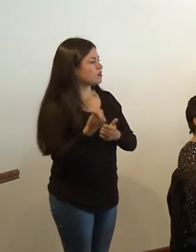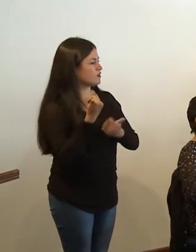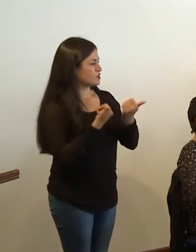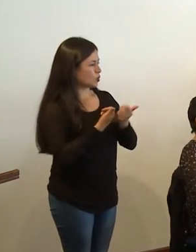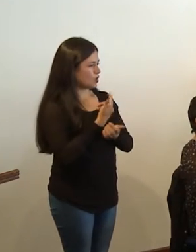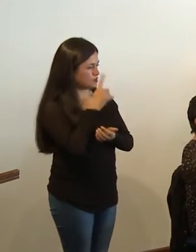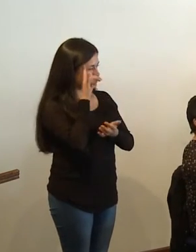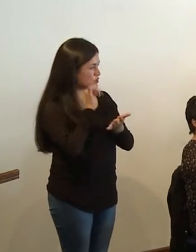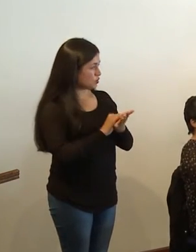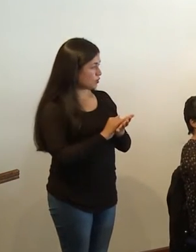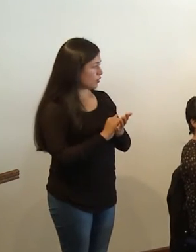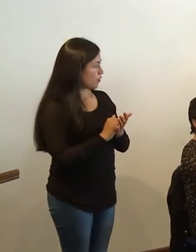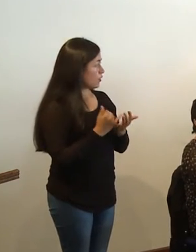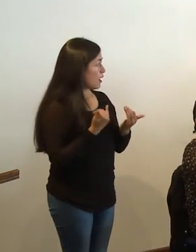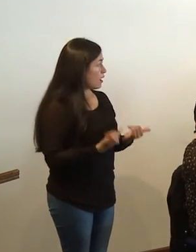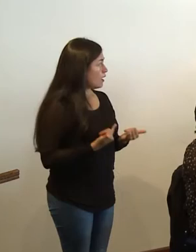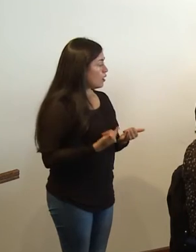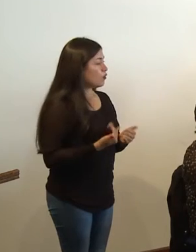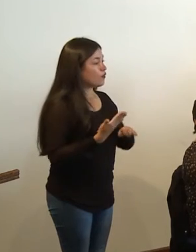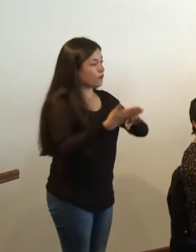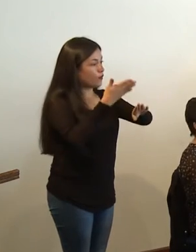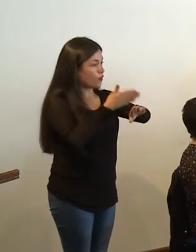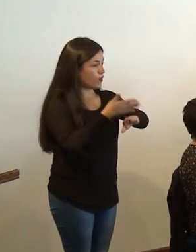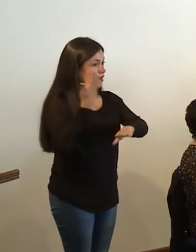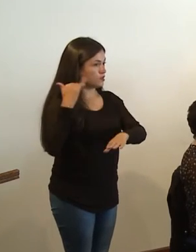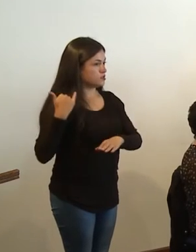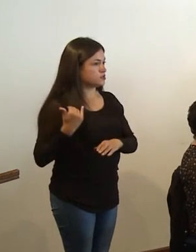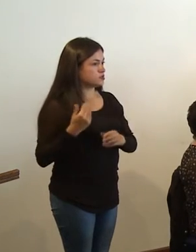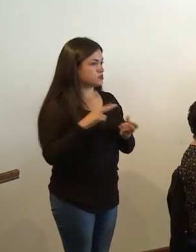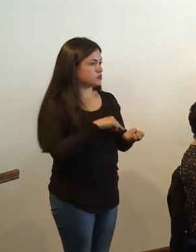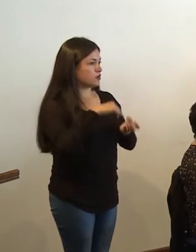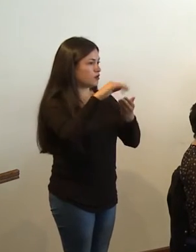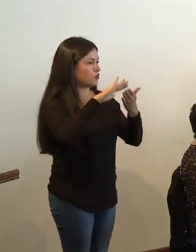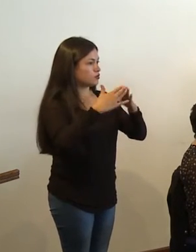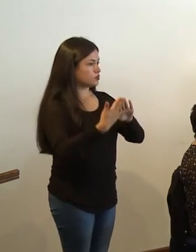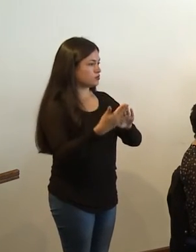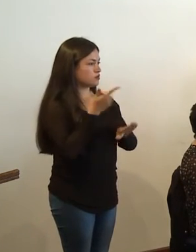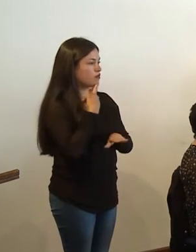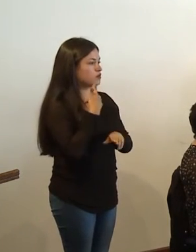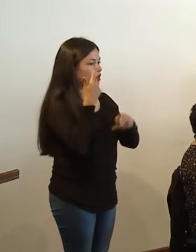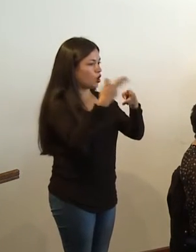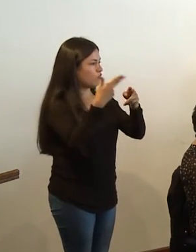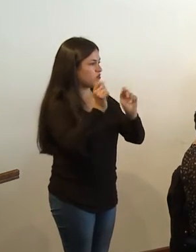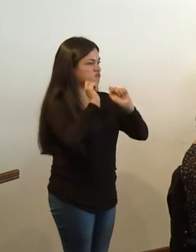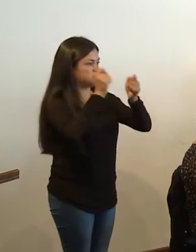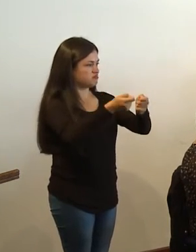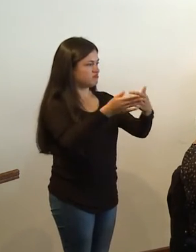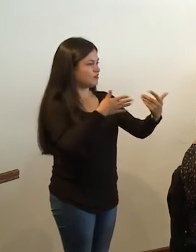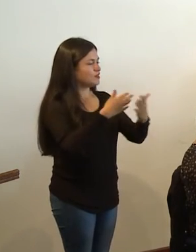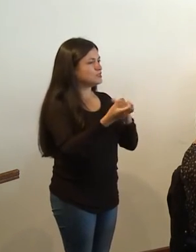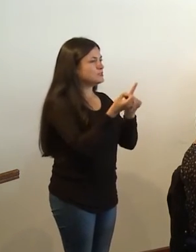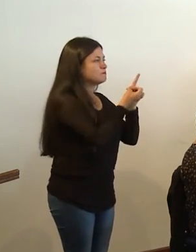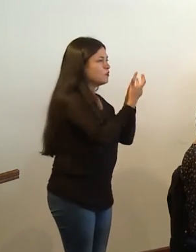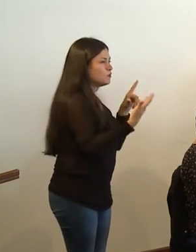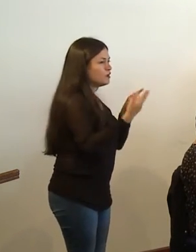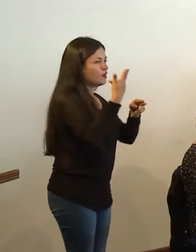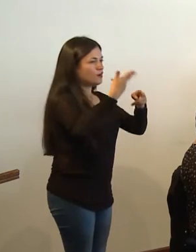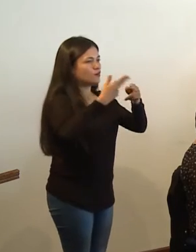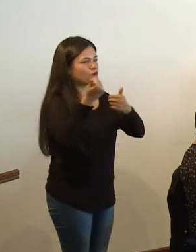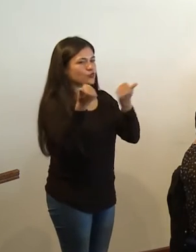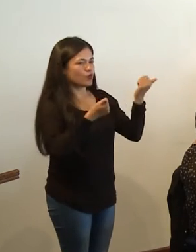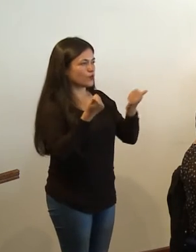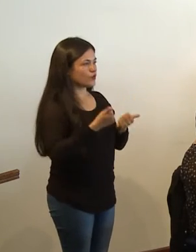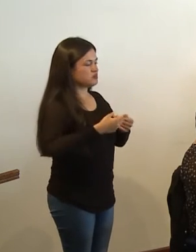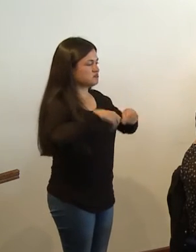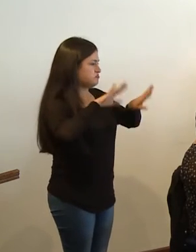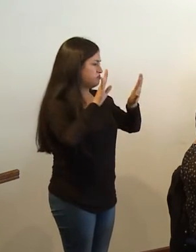ahora, o por lo menos en ese momento, ve, la educación comunitaria era un nombre, que quería llenarse de contenido,